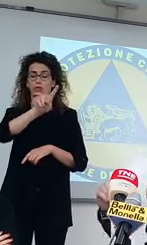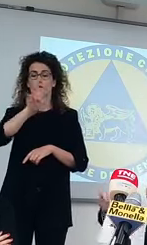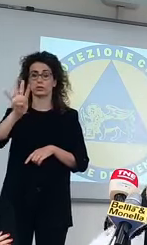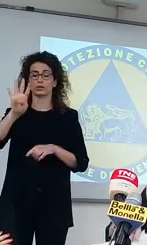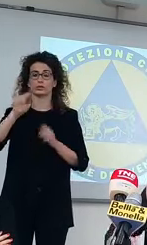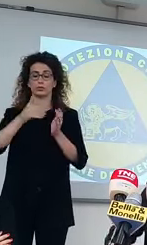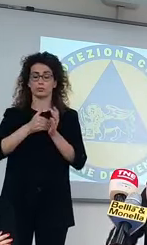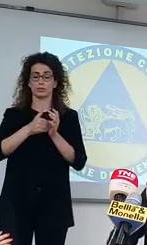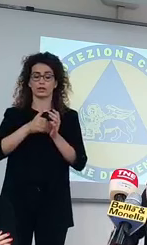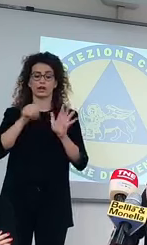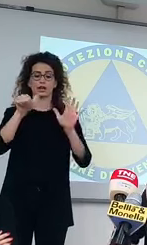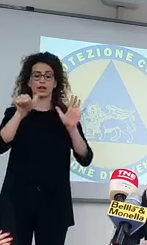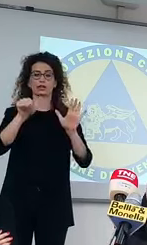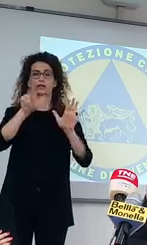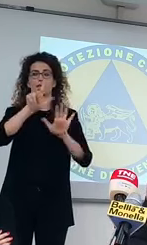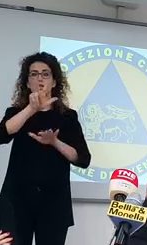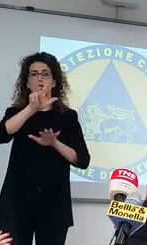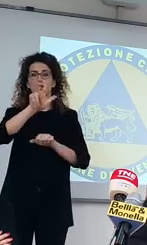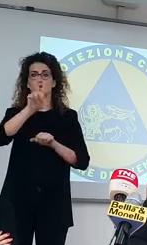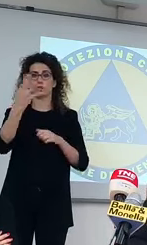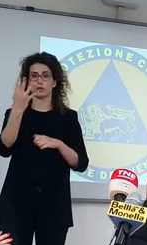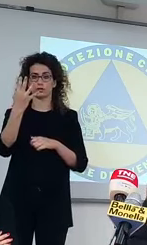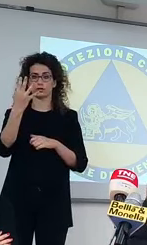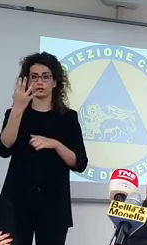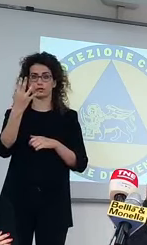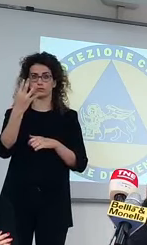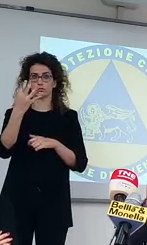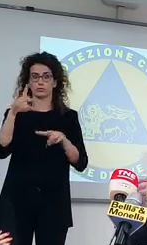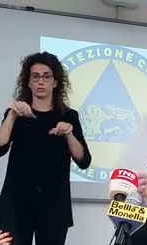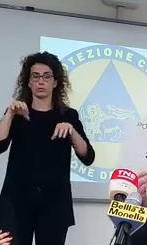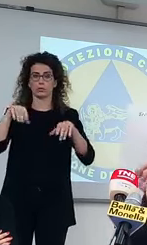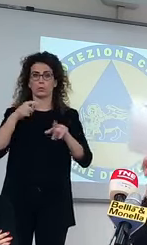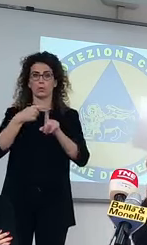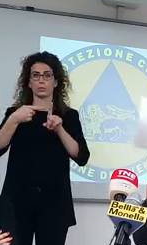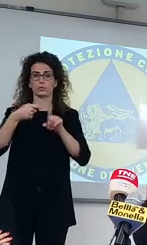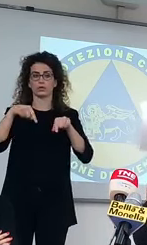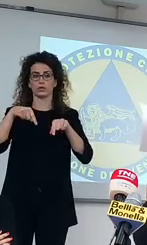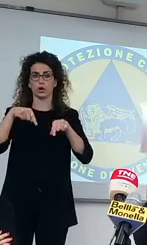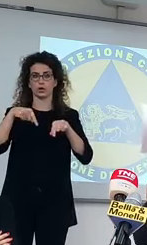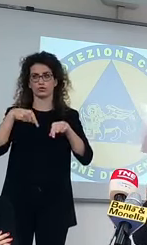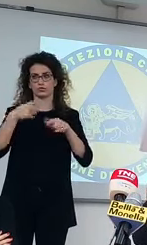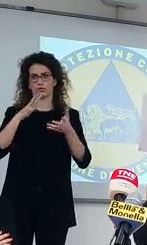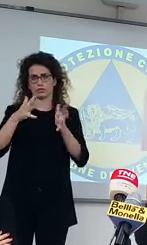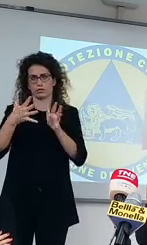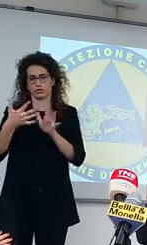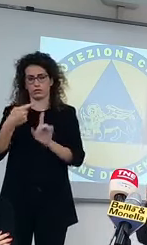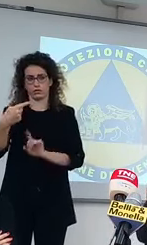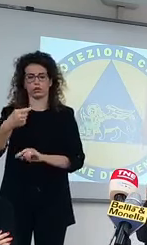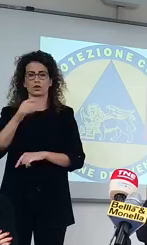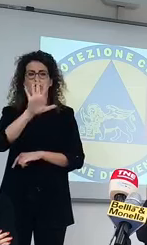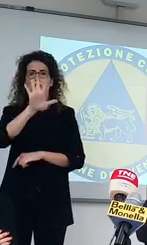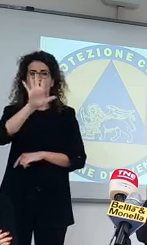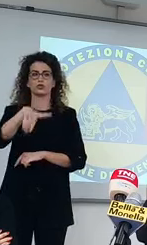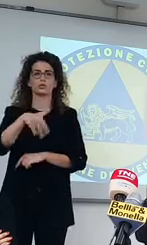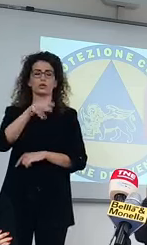424.634. I positivi ad oggi, in virtù delle negativizzazioni, sono 5.880.